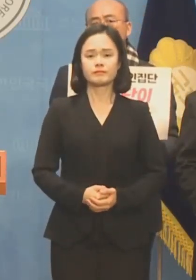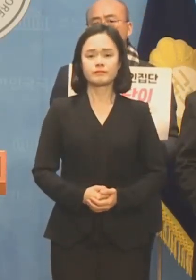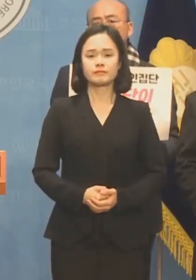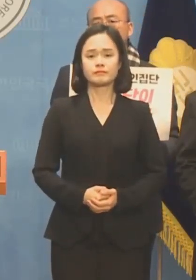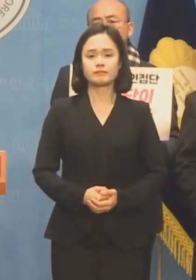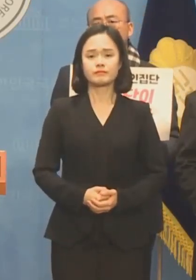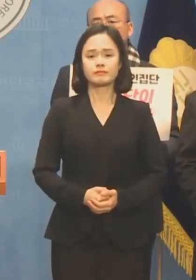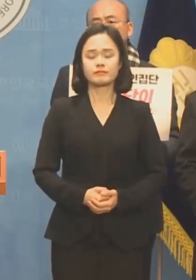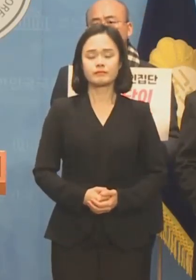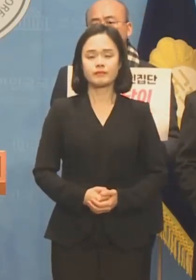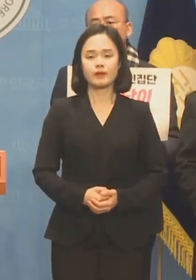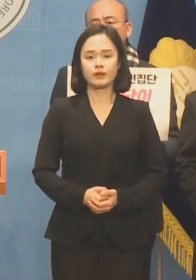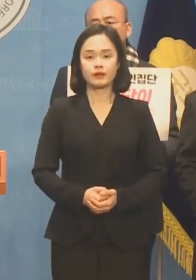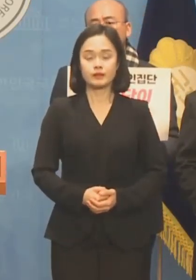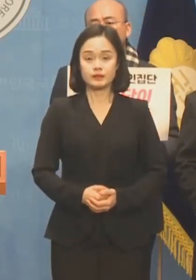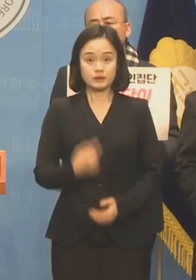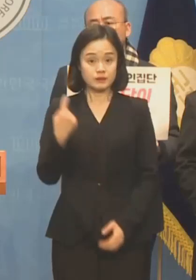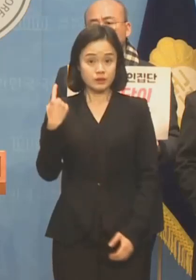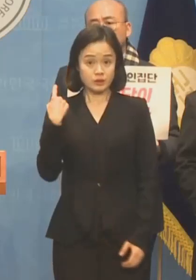어제 모습은